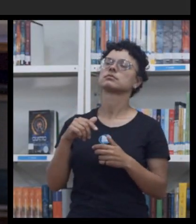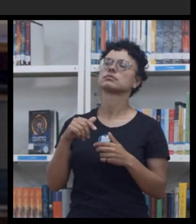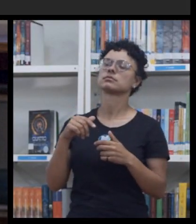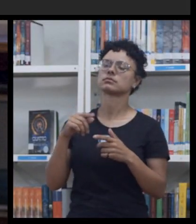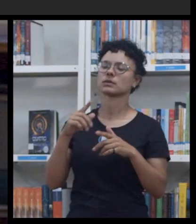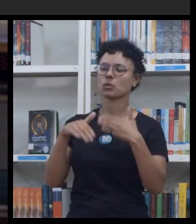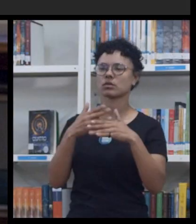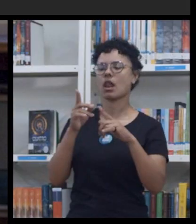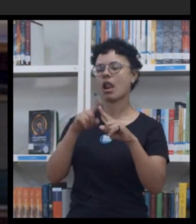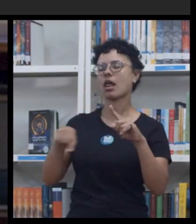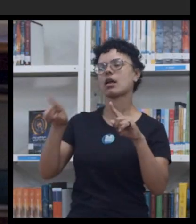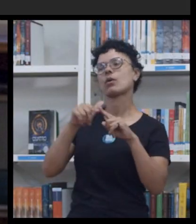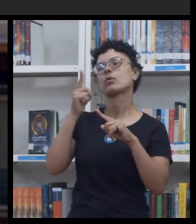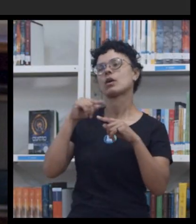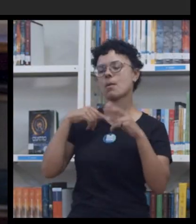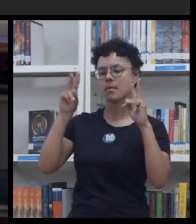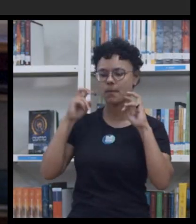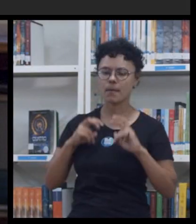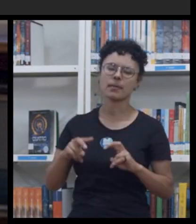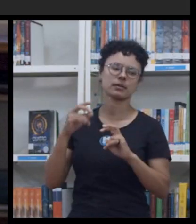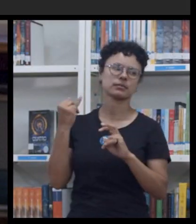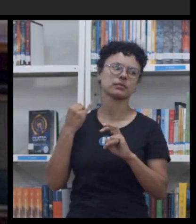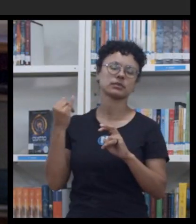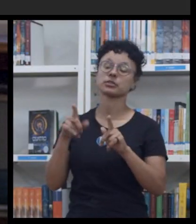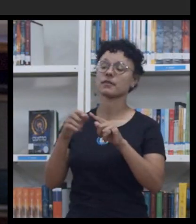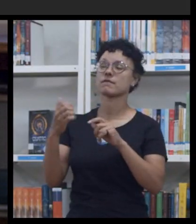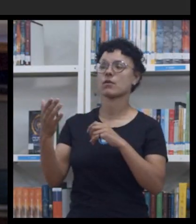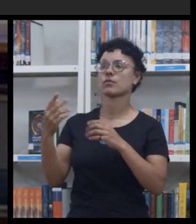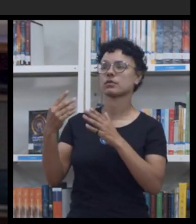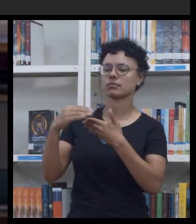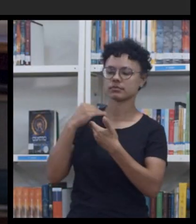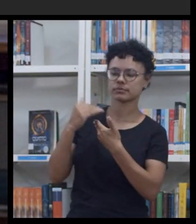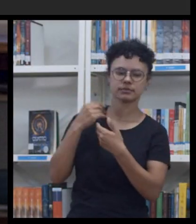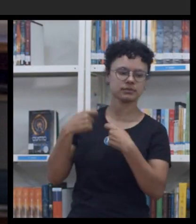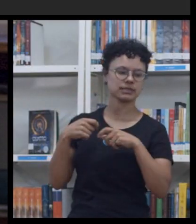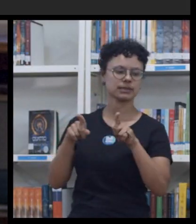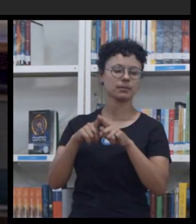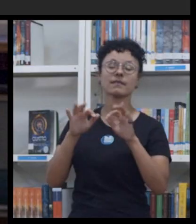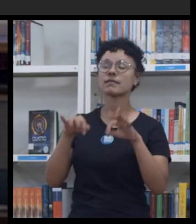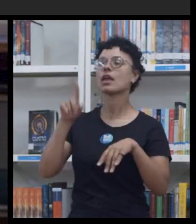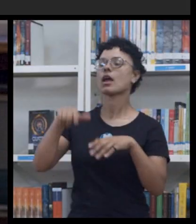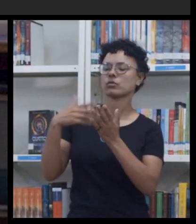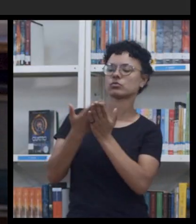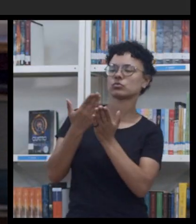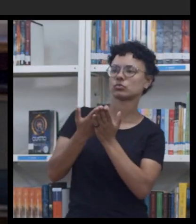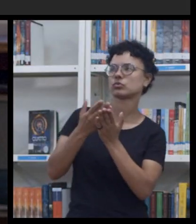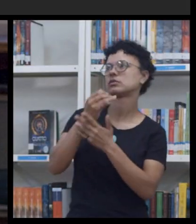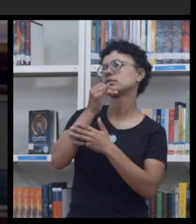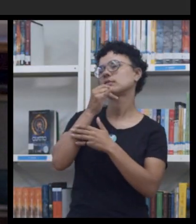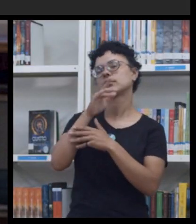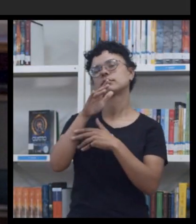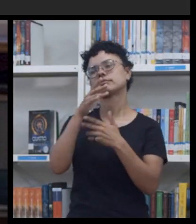esse processo do aconselhamento interno e externo é muito importante. E, por fim, os estudos. Se eu